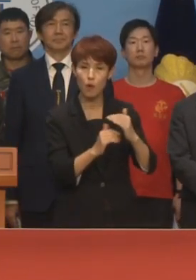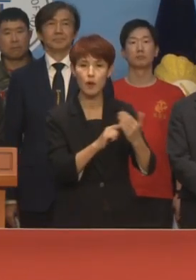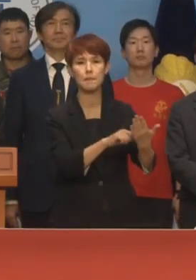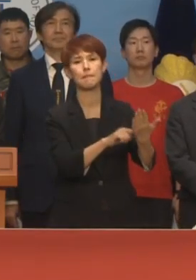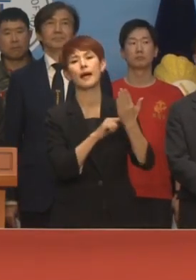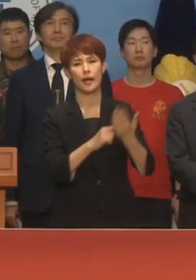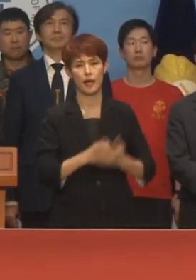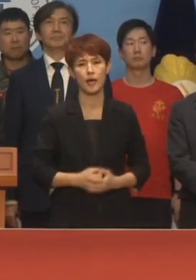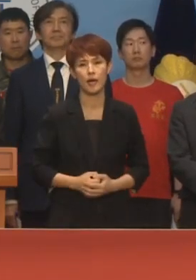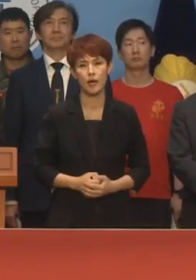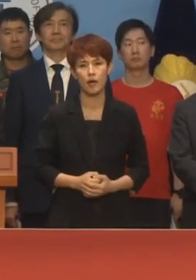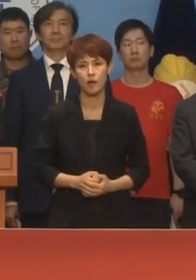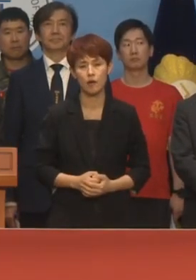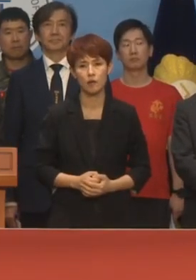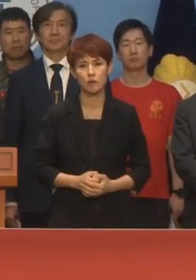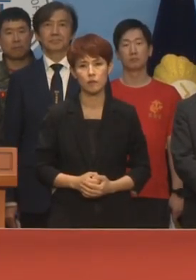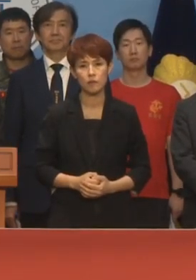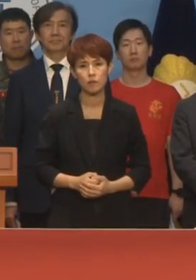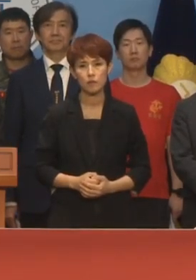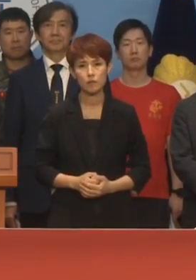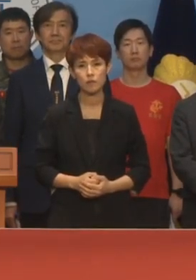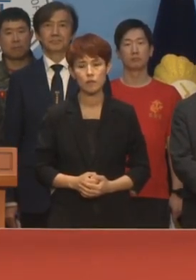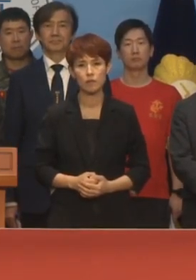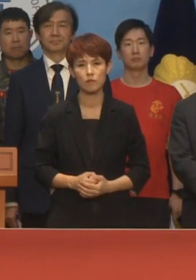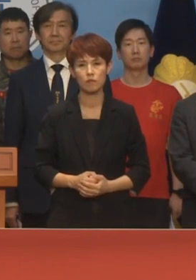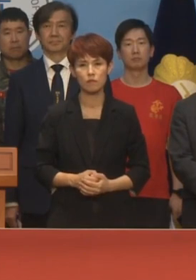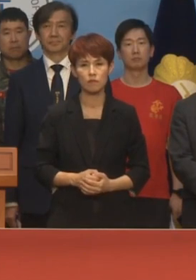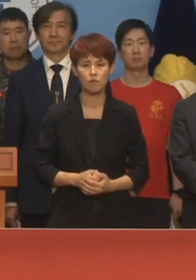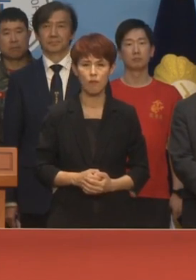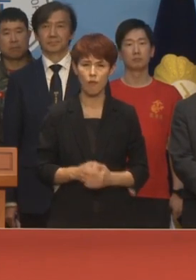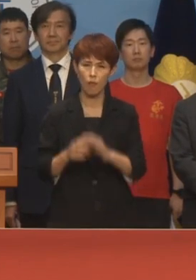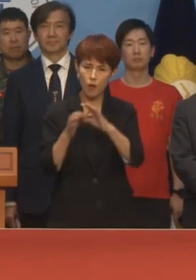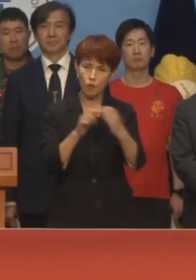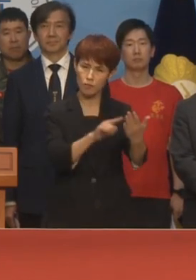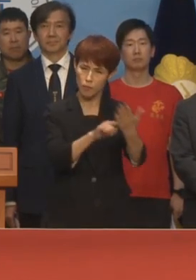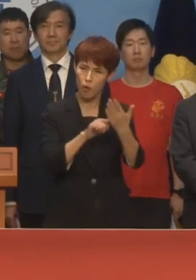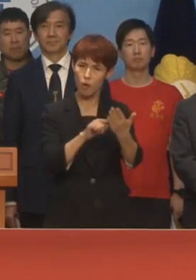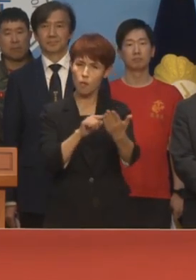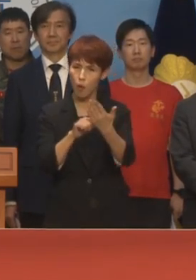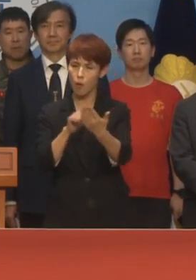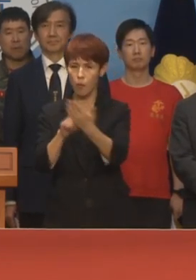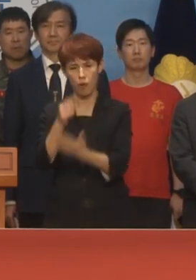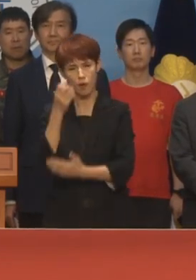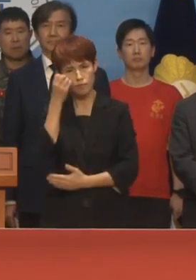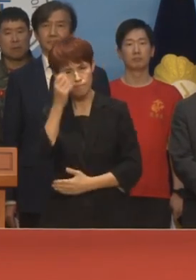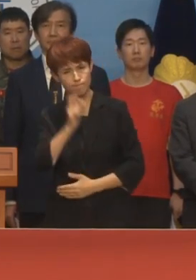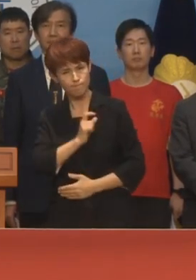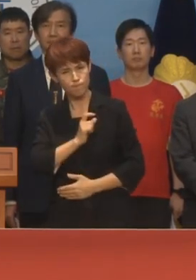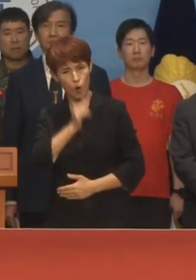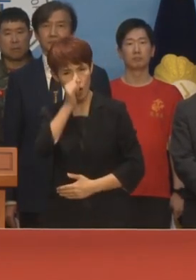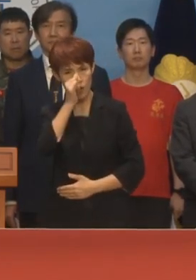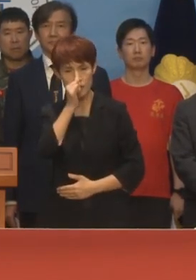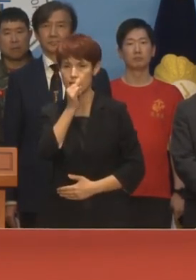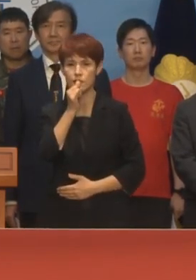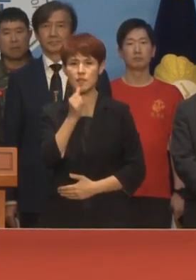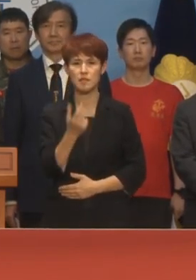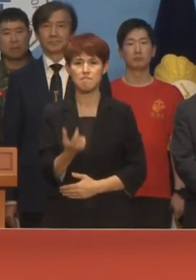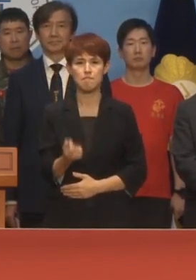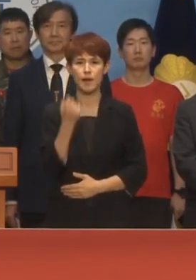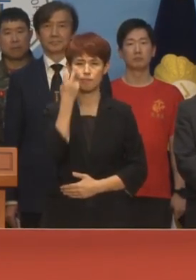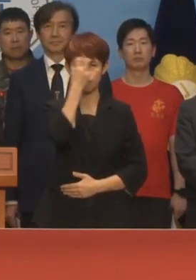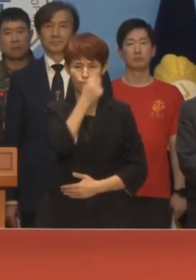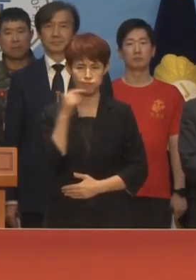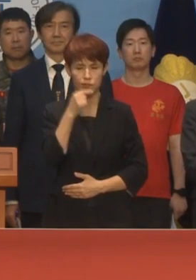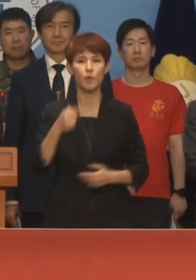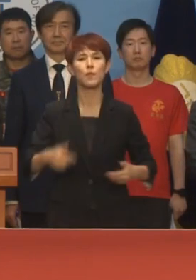되고 있습니다. 이런 정황들이 계속해서 나오고 있는 만큼 보다 신속하고 보다 철저한 수사가 반드시